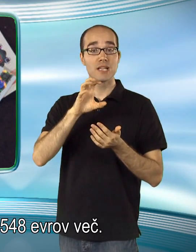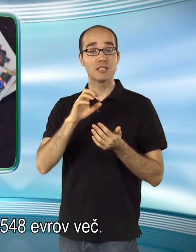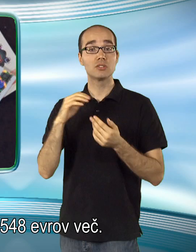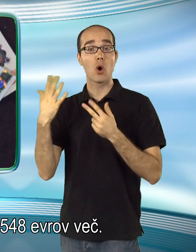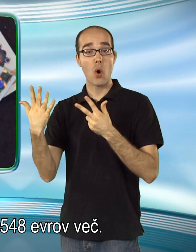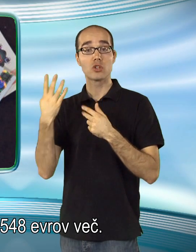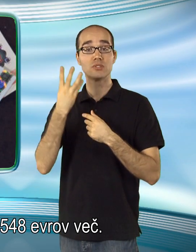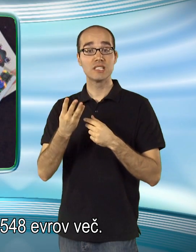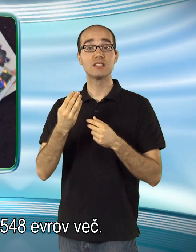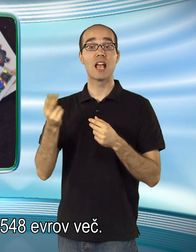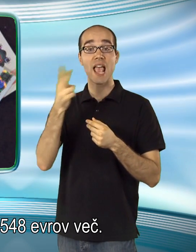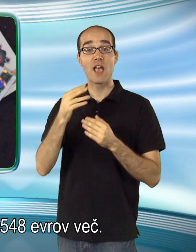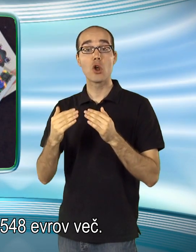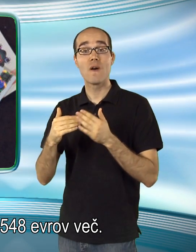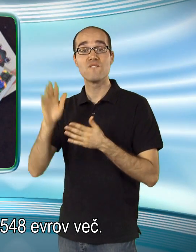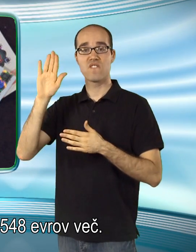1548 evrov več.